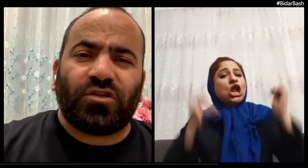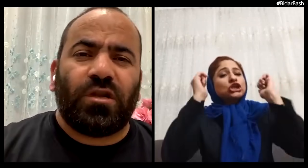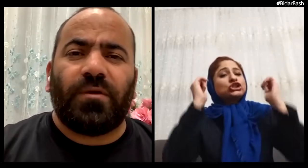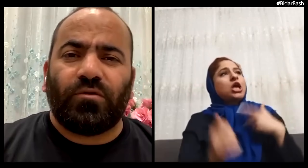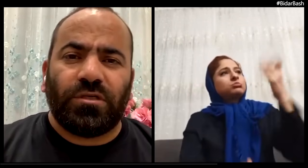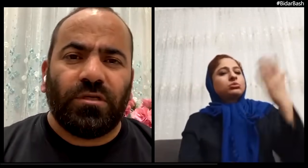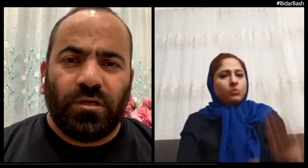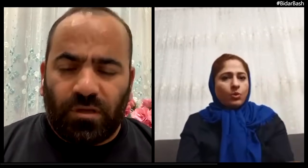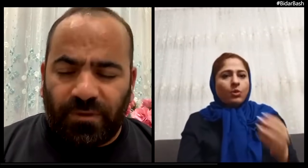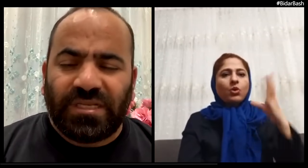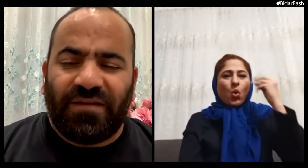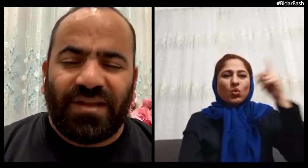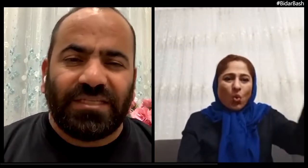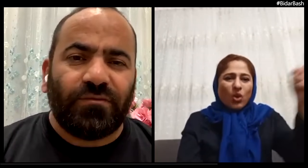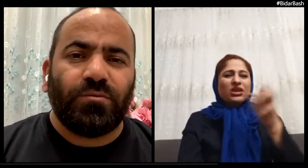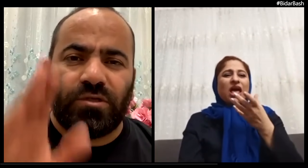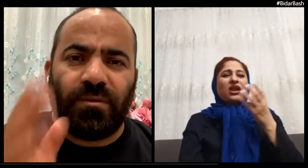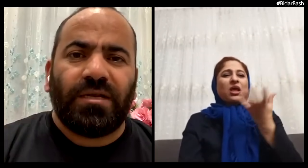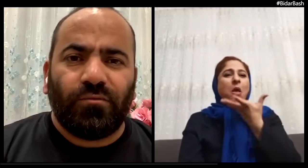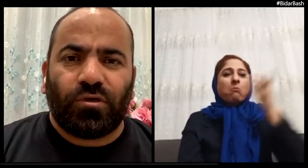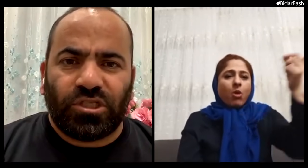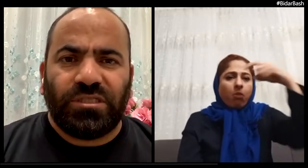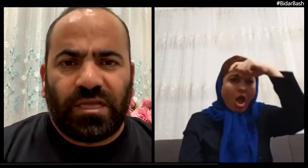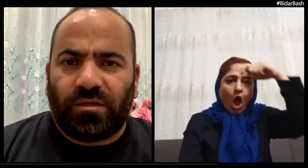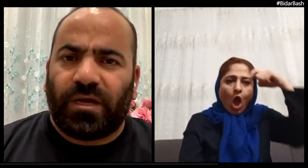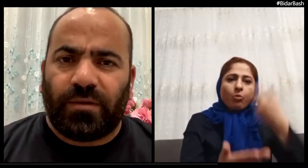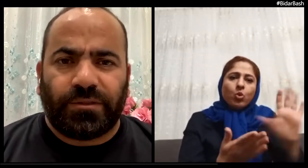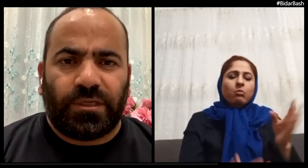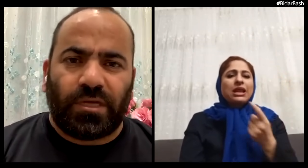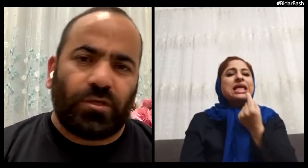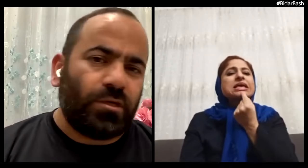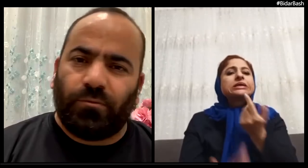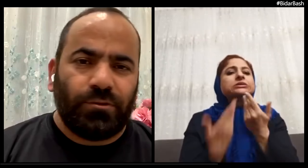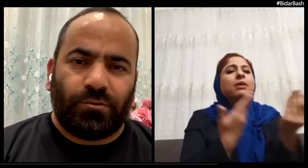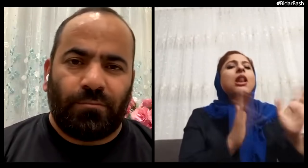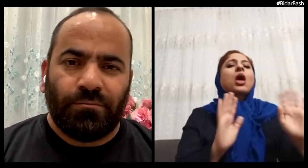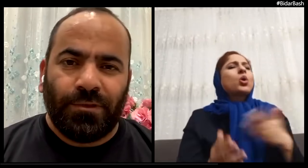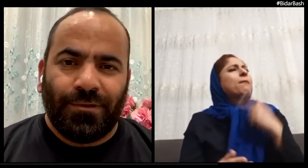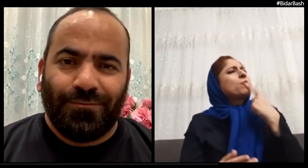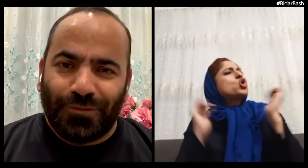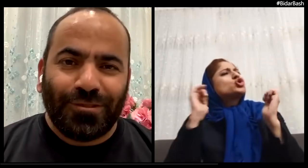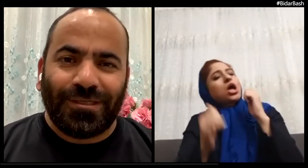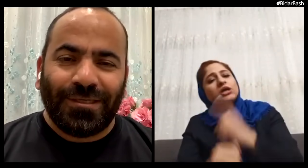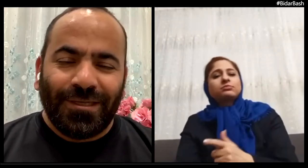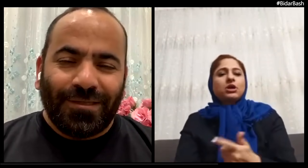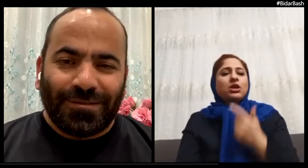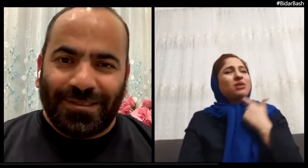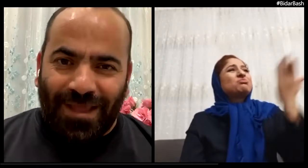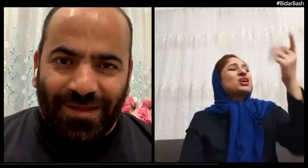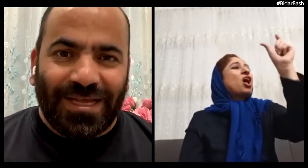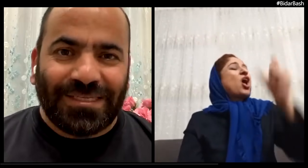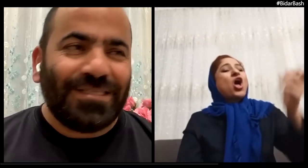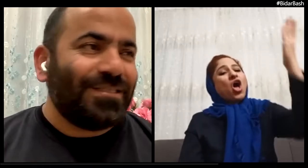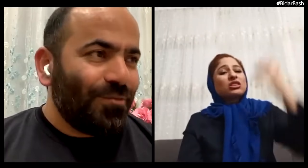آدم یخچالم نباشه، حالا مثلا اول ازدواج به جایی بر نمیخوره، چیزی نداره بخره بذاره یخچال، آخه بابا جونم میدونید